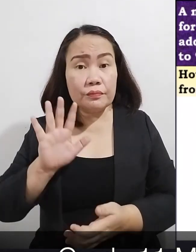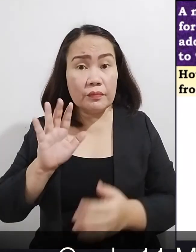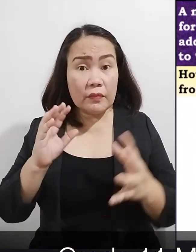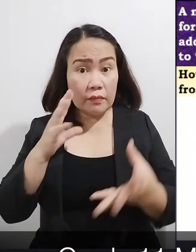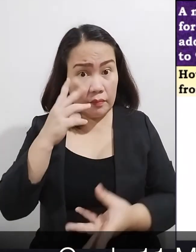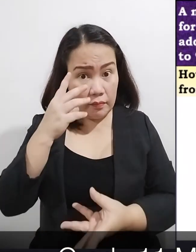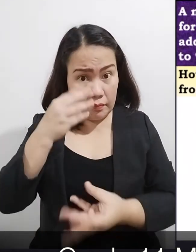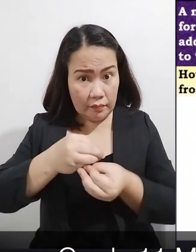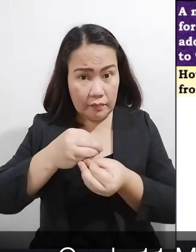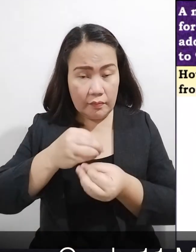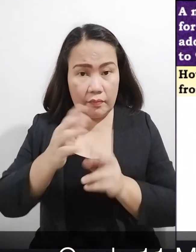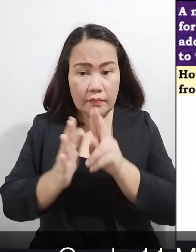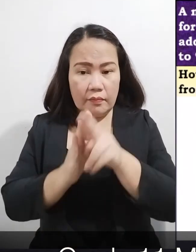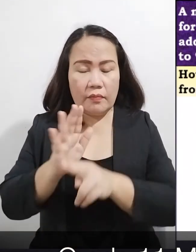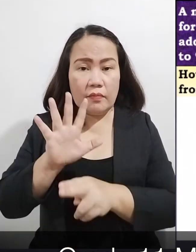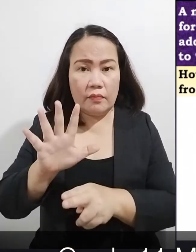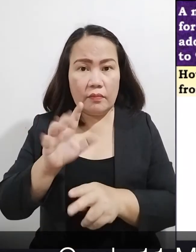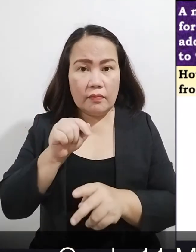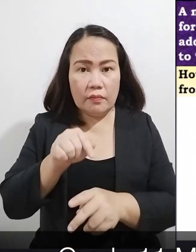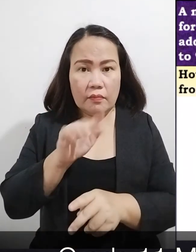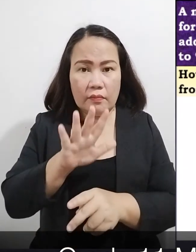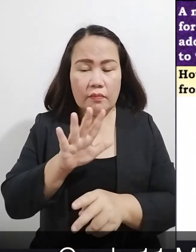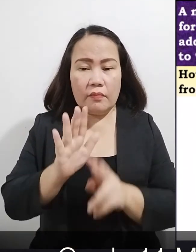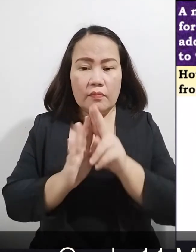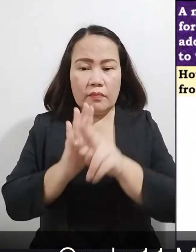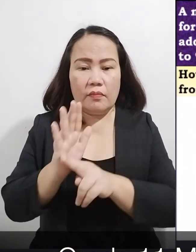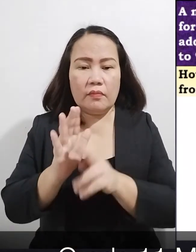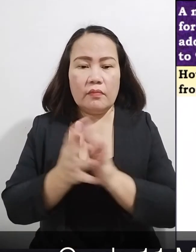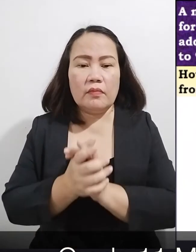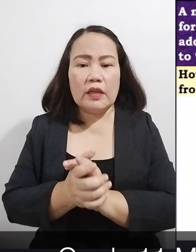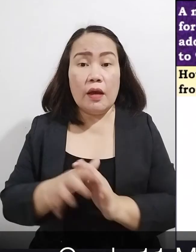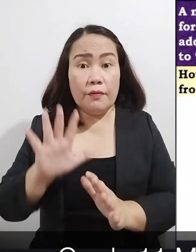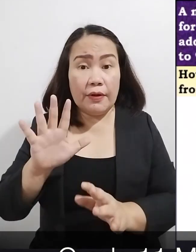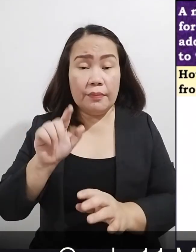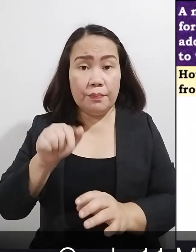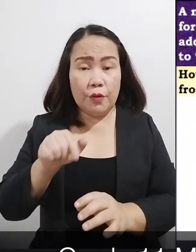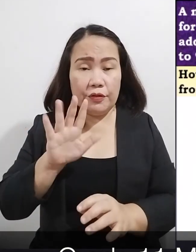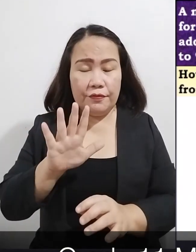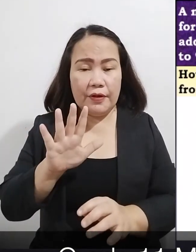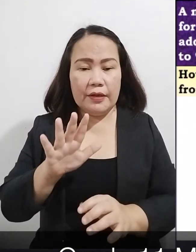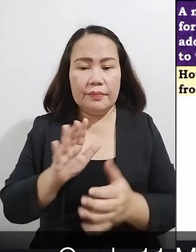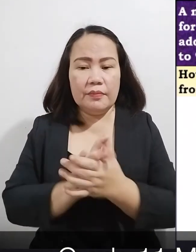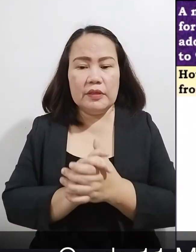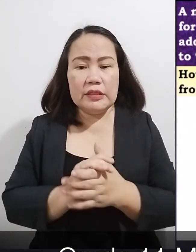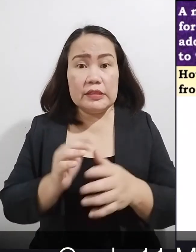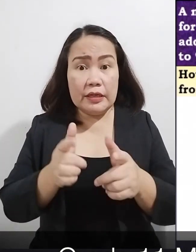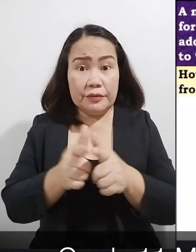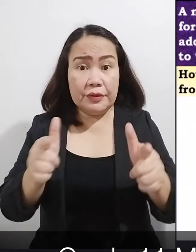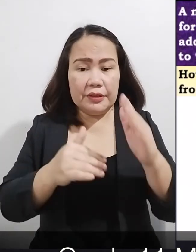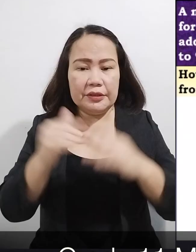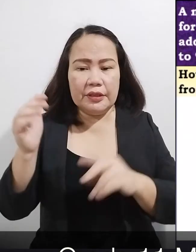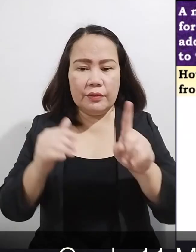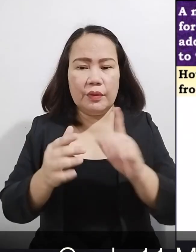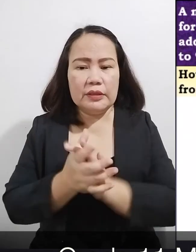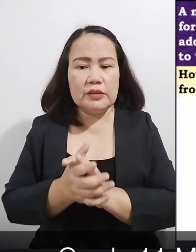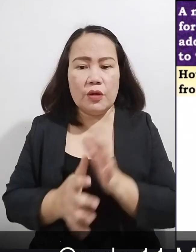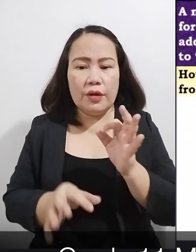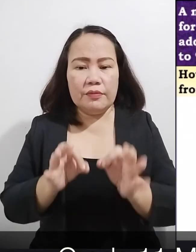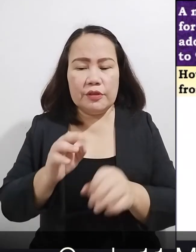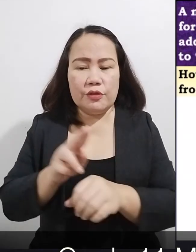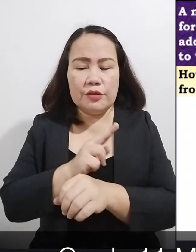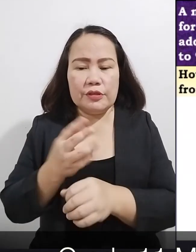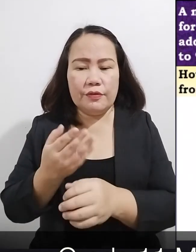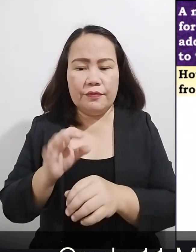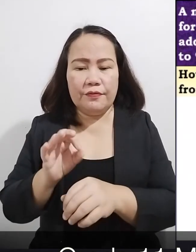5.5 and 5.5 is greater than 1. So ang gagamitin nating function ay f of x equals 25 plus